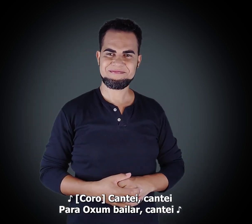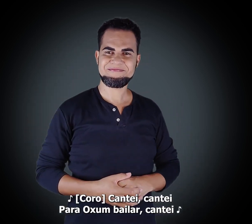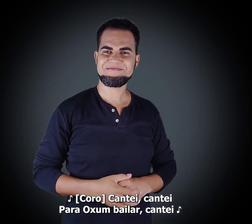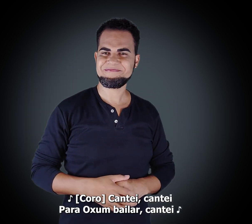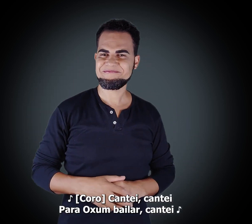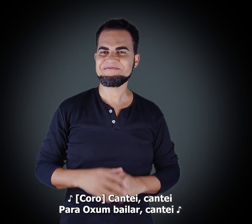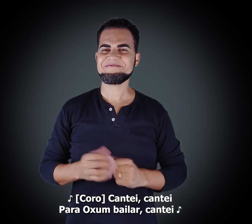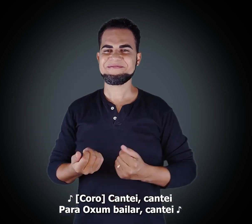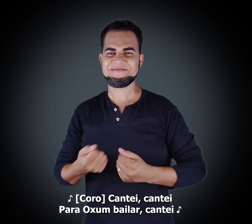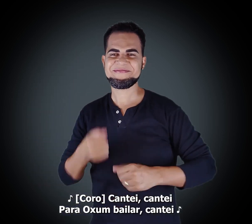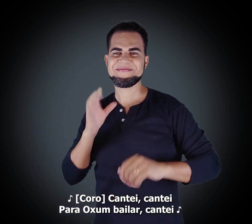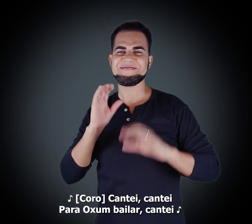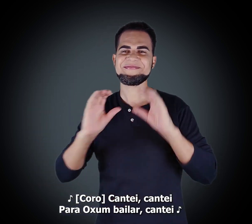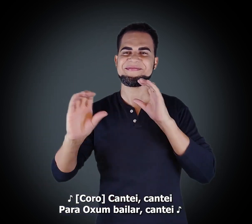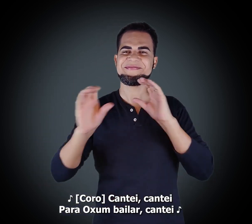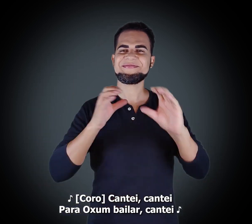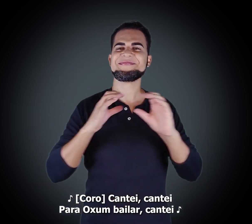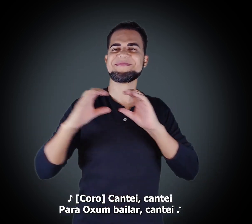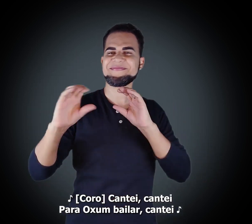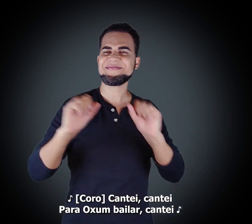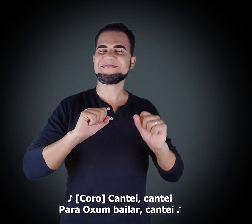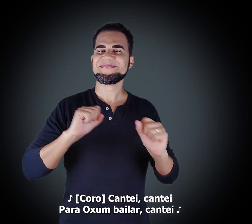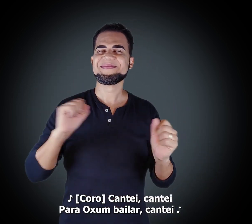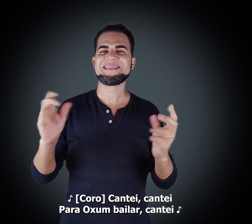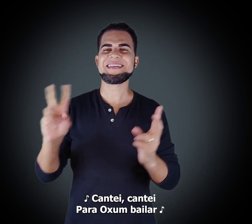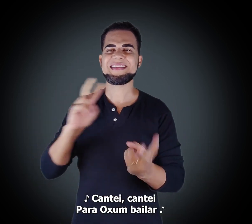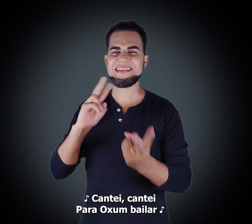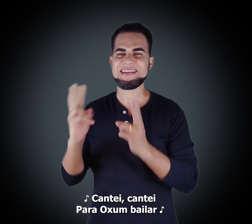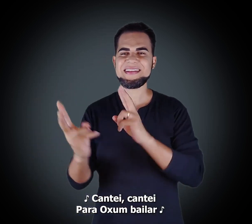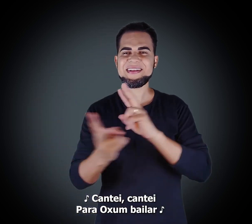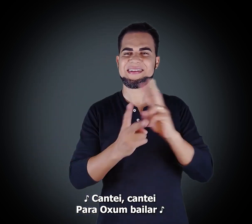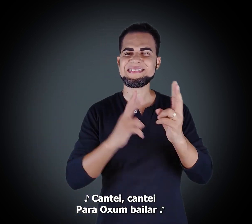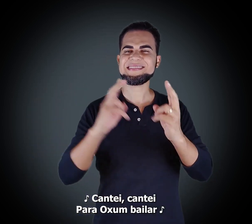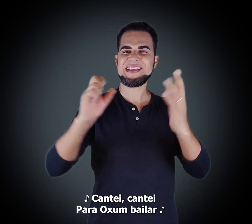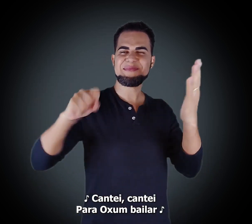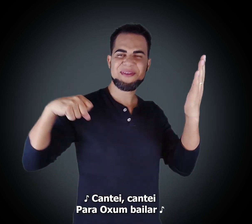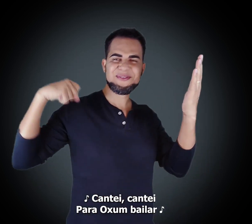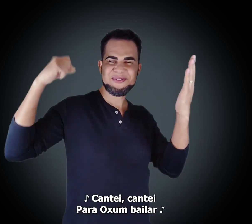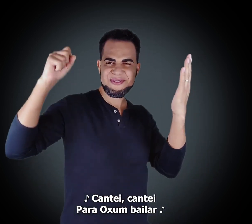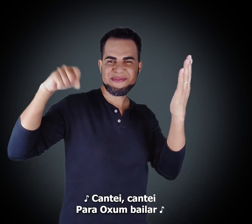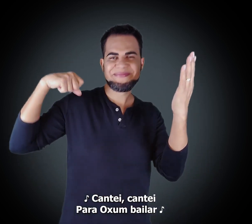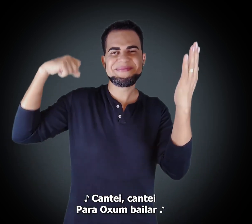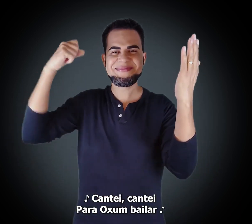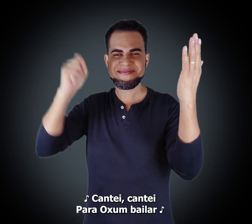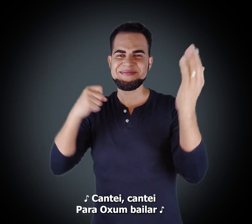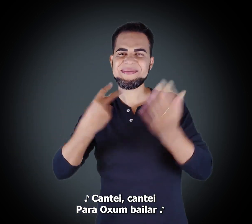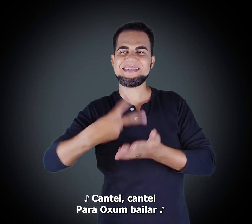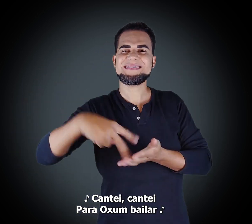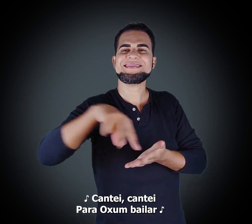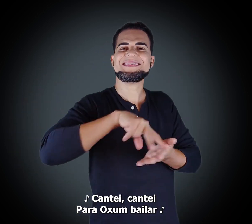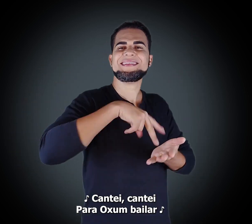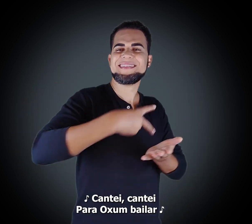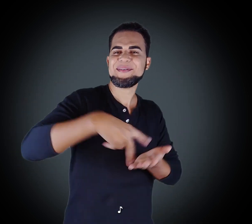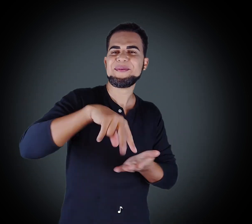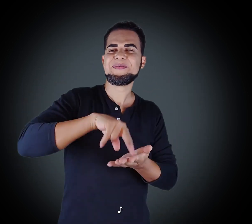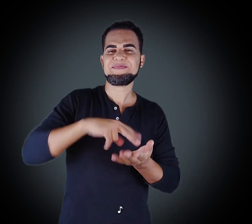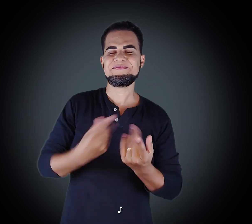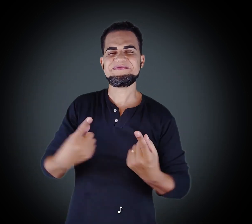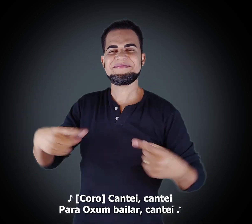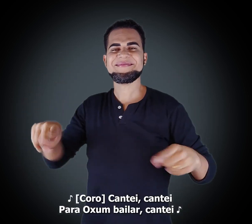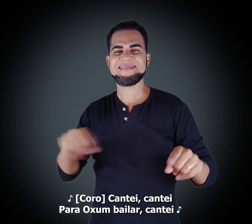Cantei, cantei pra Oxum bailar. Cantei, cantei, cantei pra Oxum bailar.